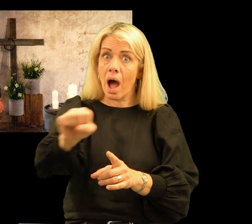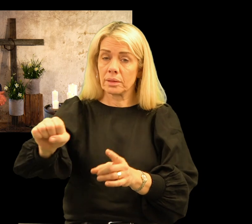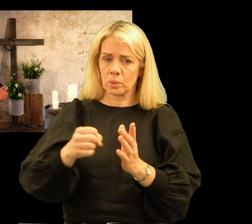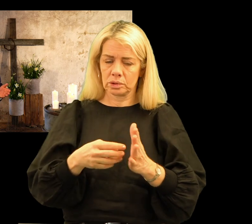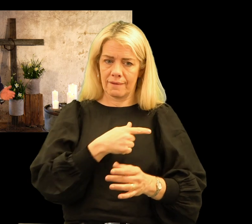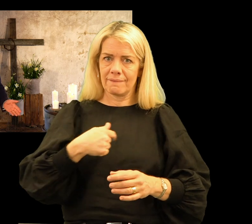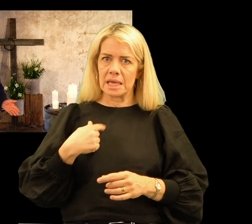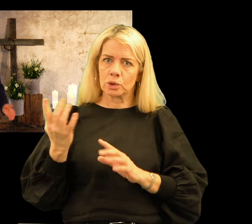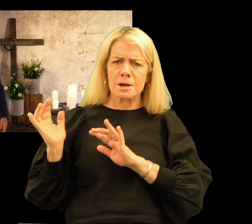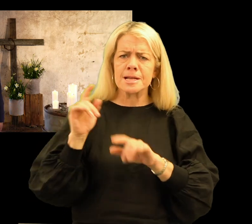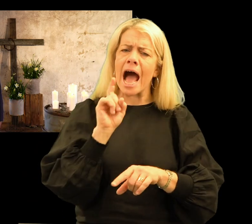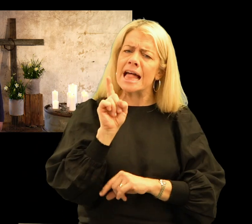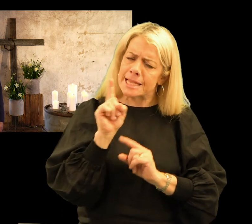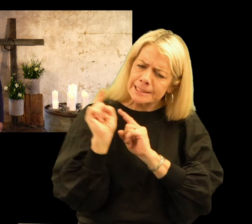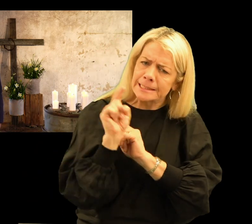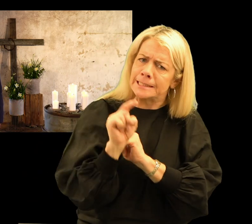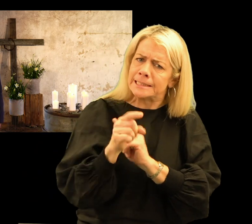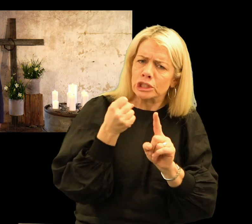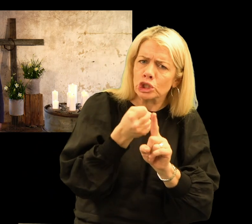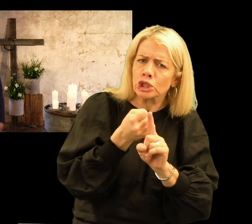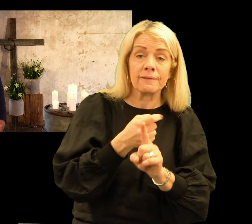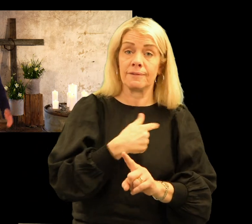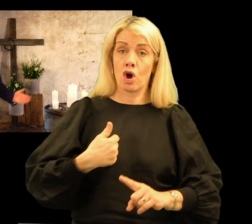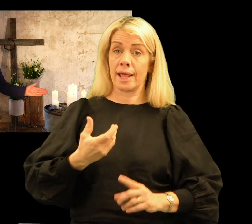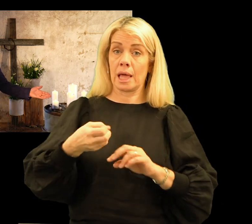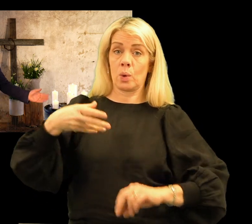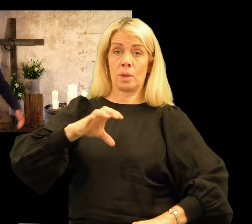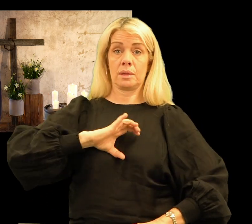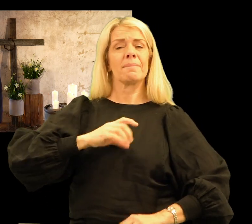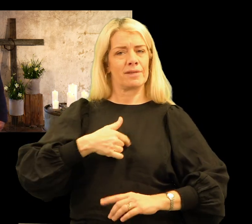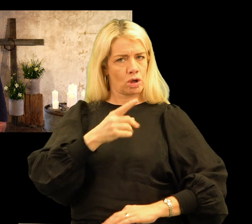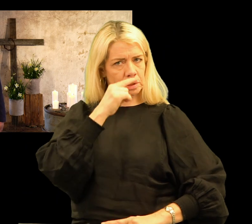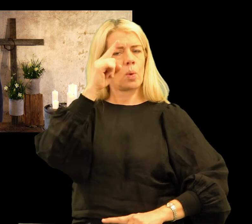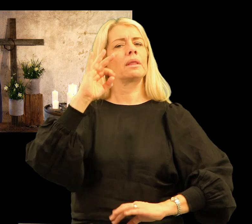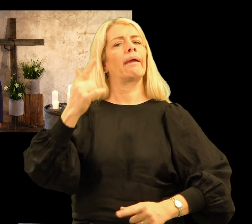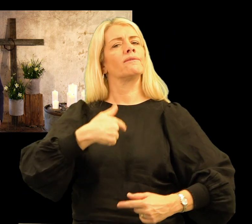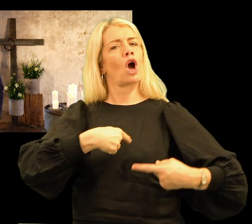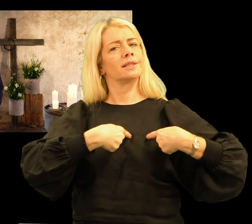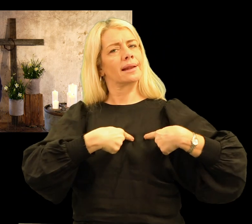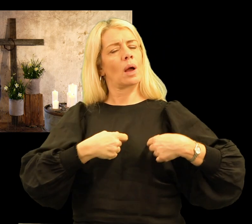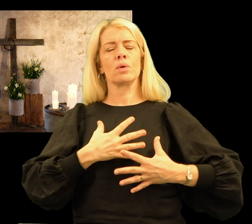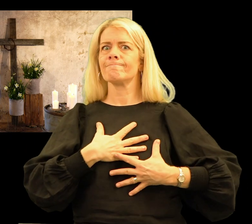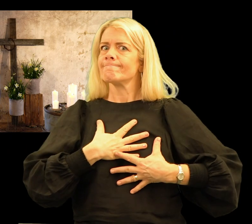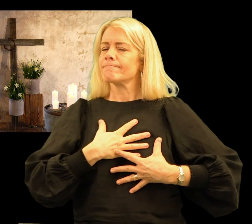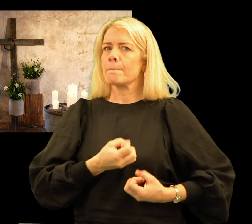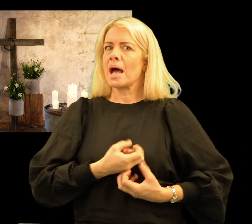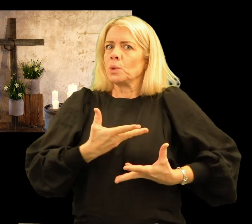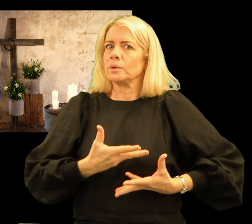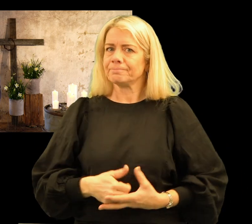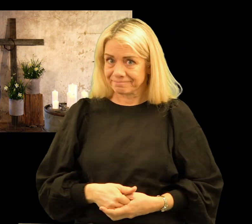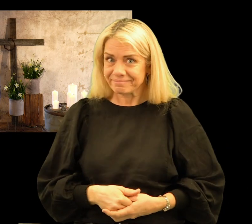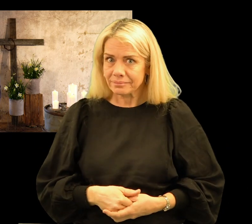utan oss som supportrar. Vi har inga guldmedaljer, men vi har stolthet, hjärta och